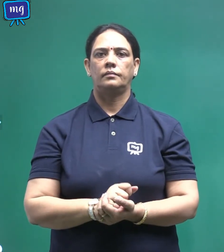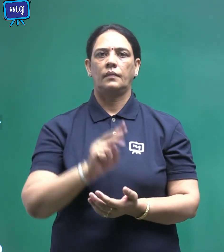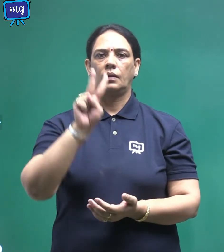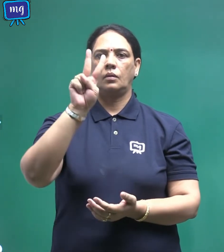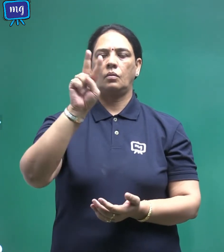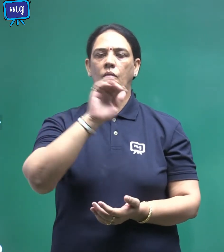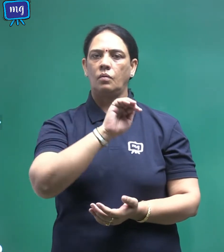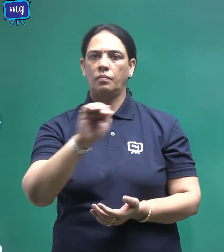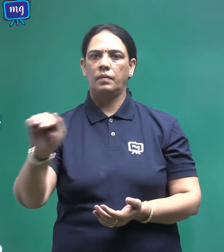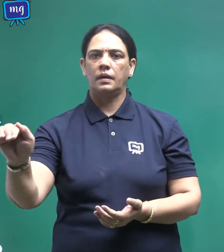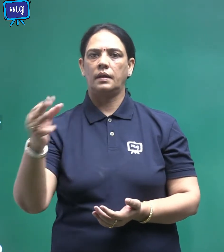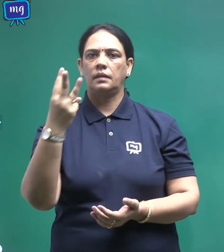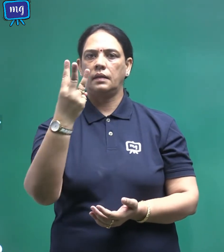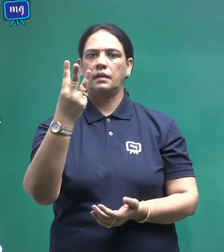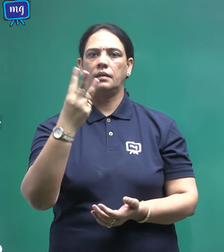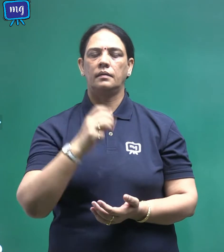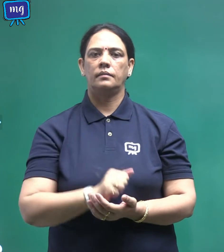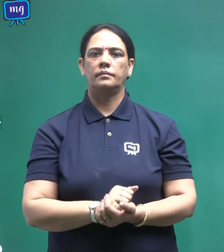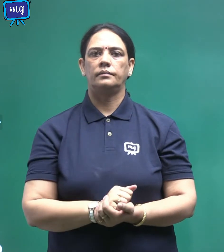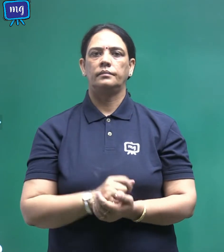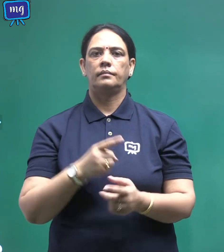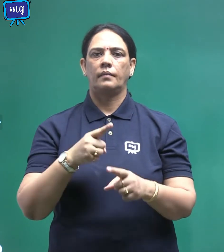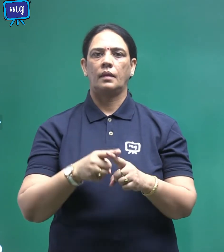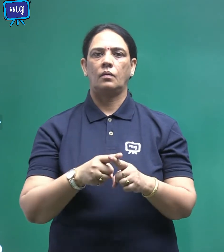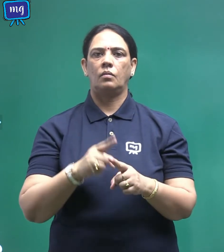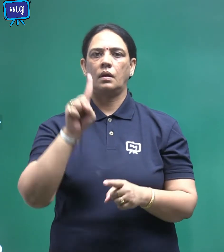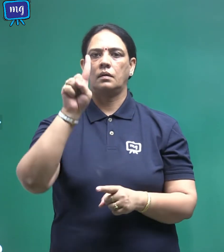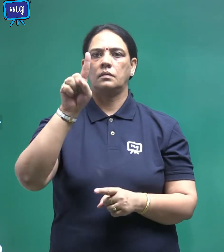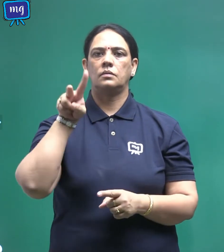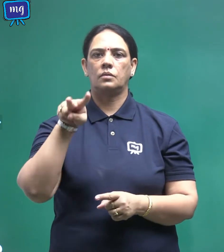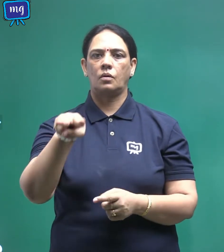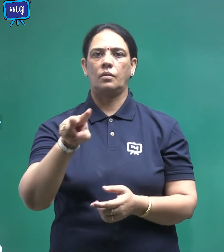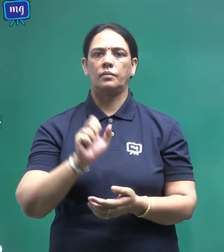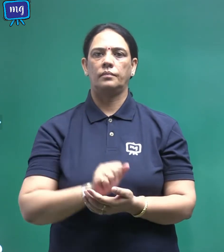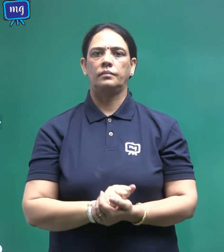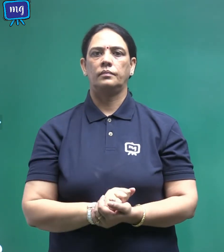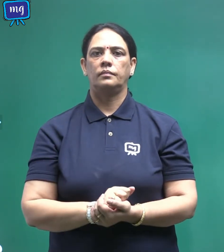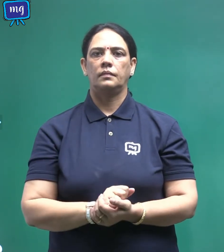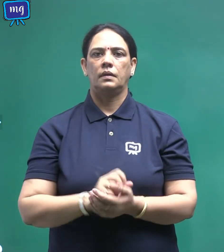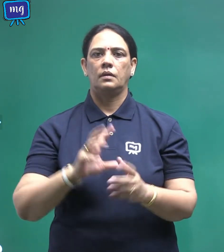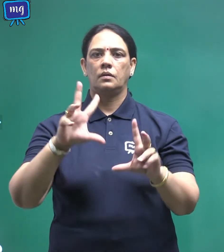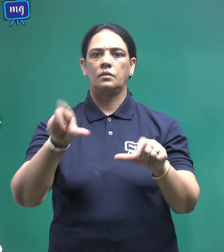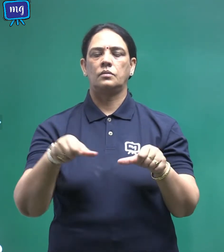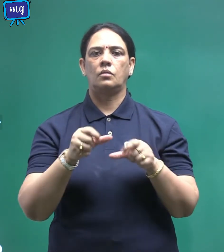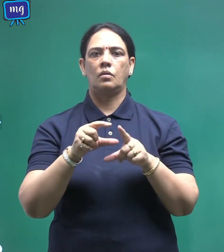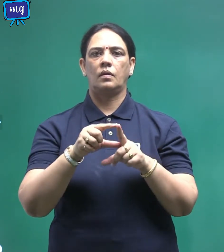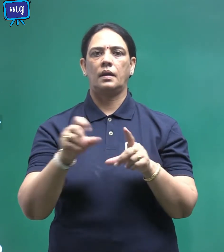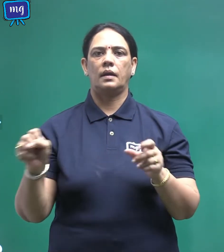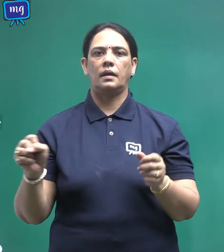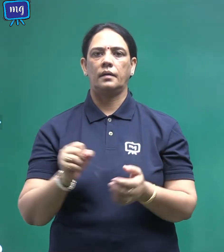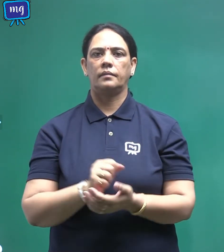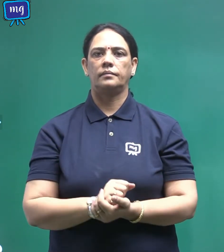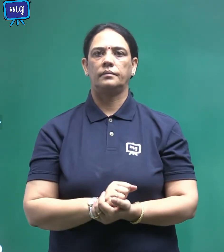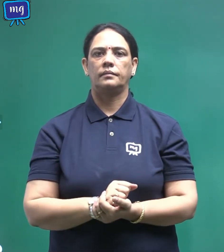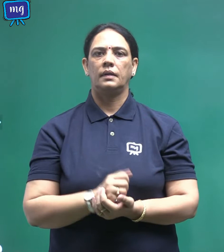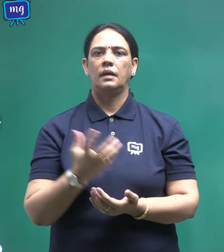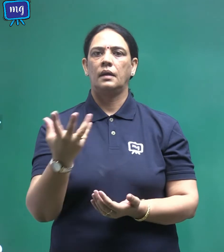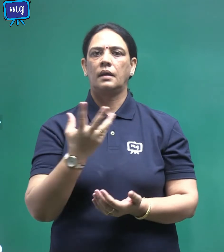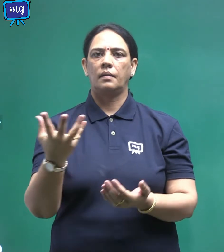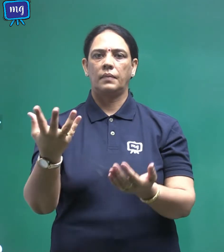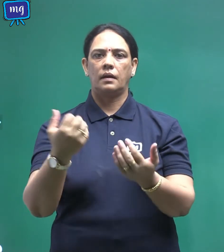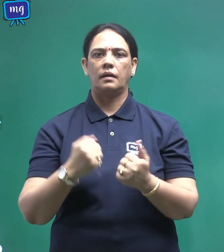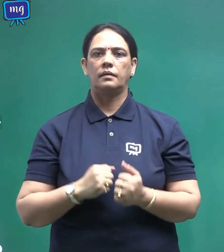2/3 गुणा 100। हल करेंगे, क्या मिला?